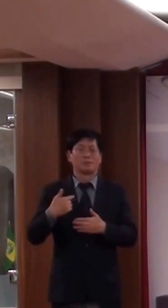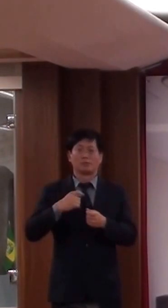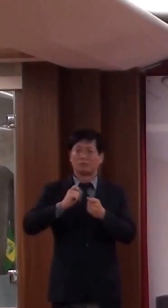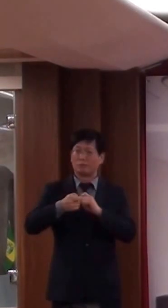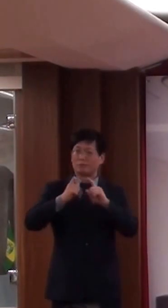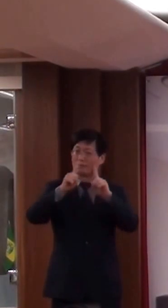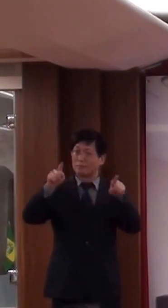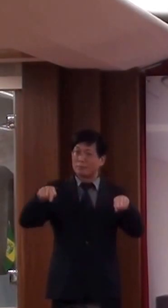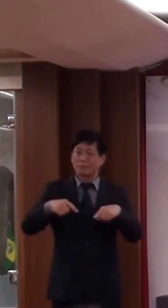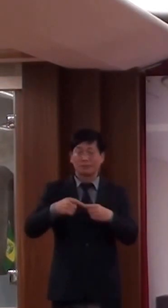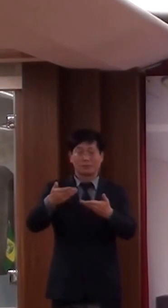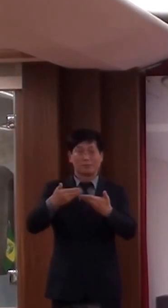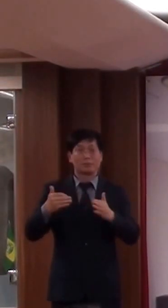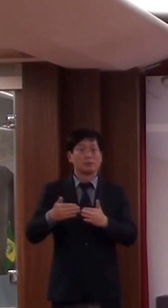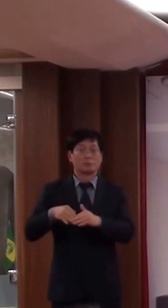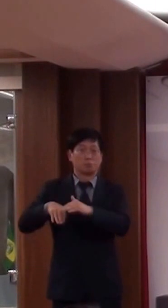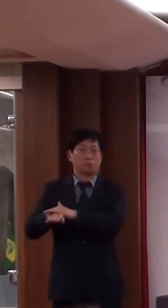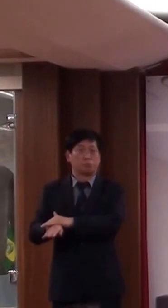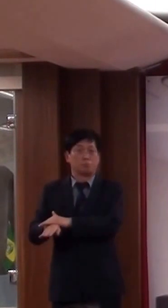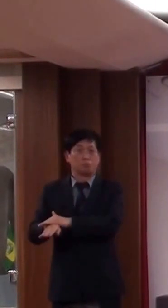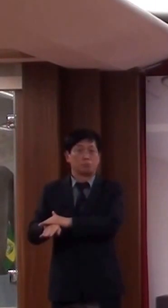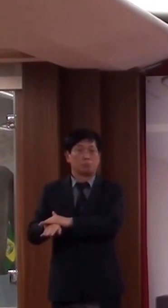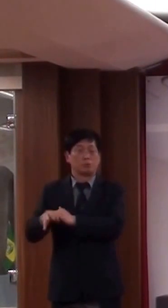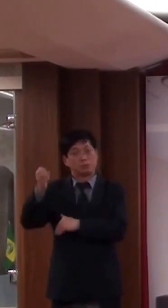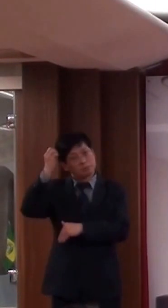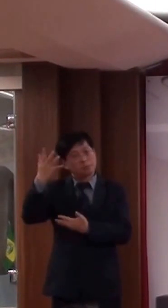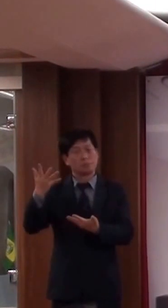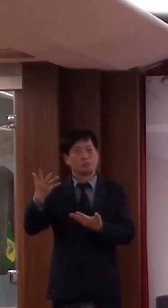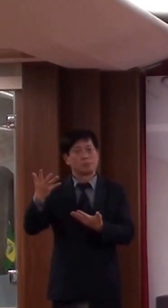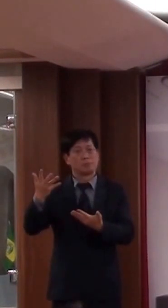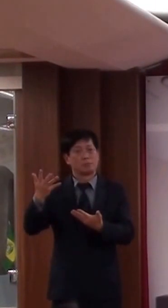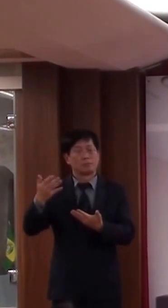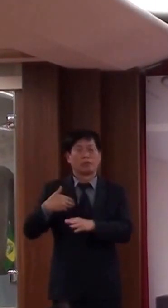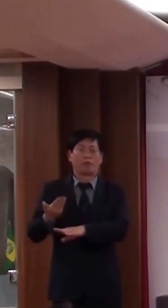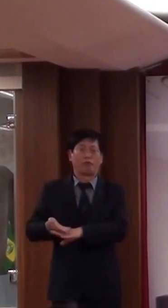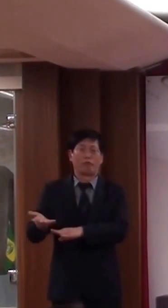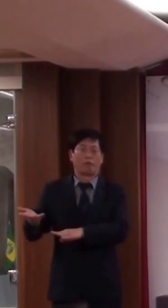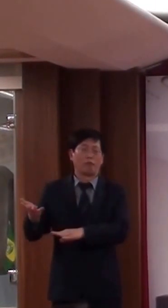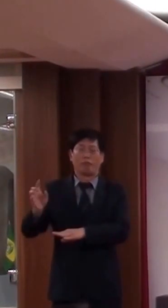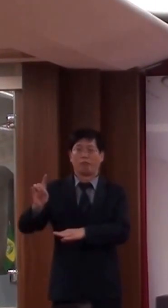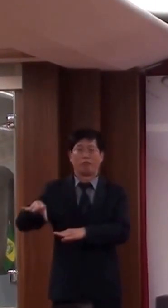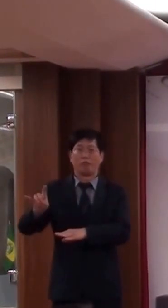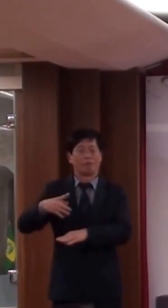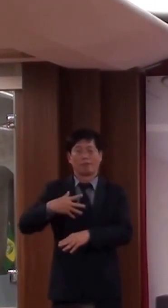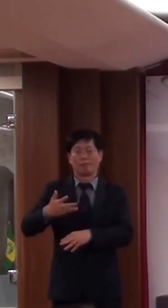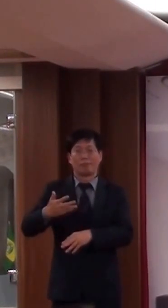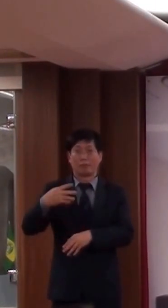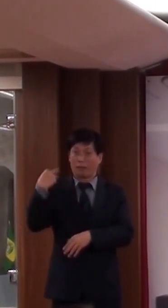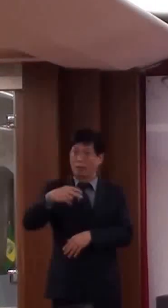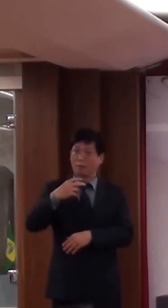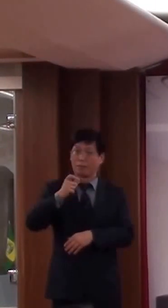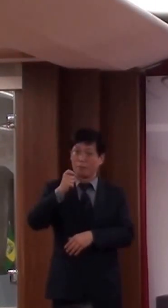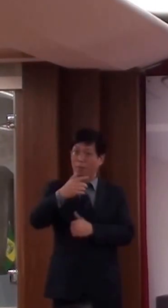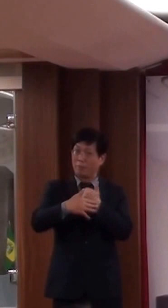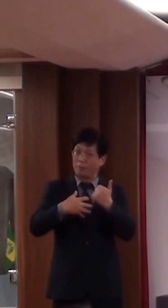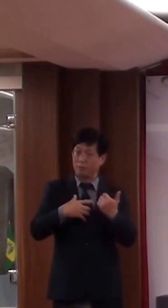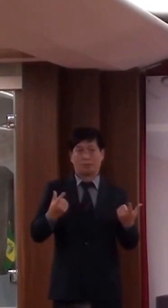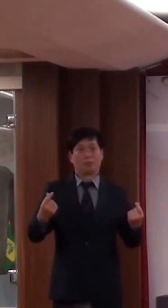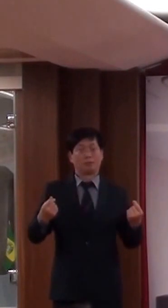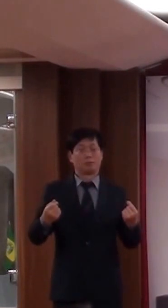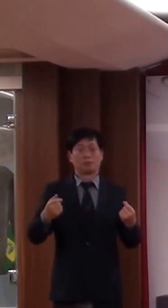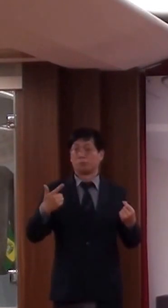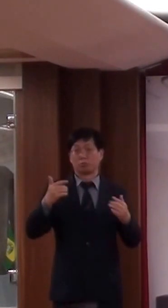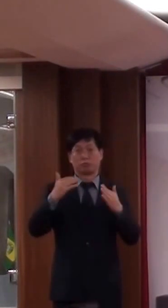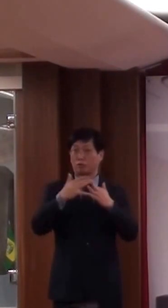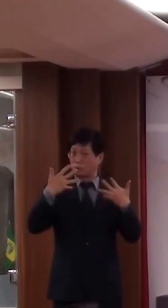税单哦，收来就藏起来，就收在，不是说藏起来，就放在 某个地方这样子。 因为我还要买保险，我不是